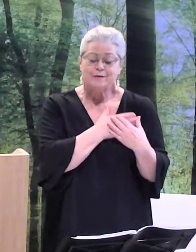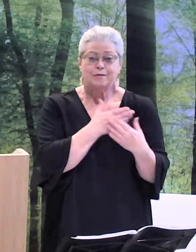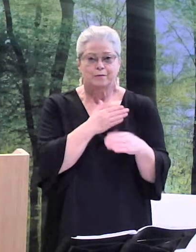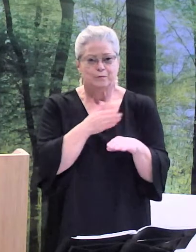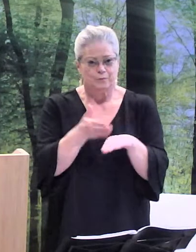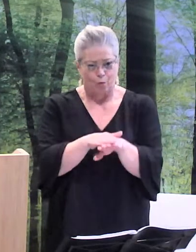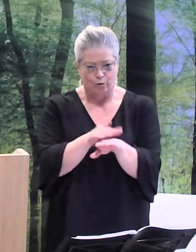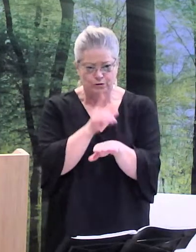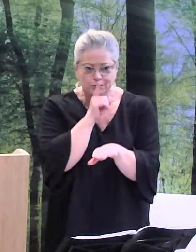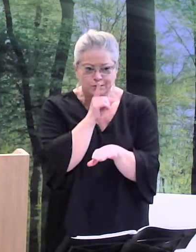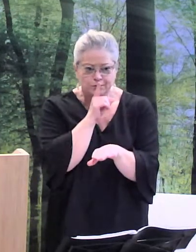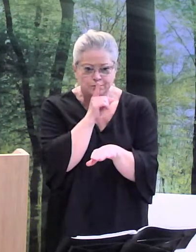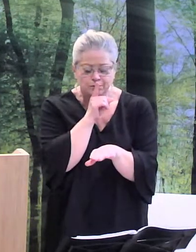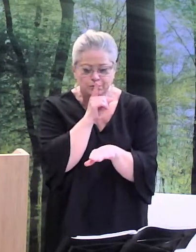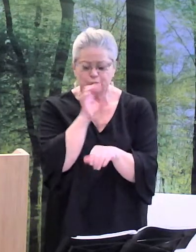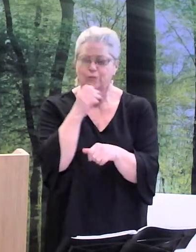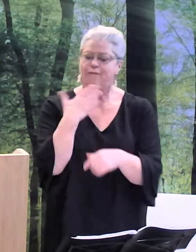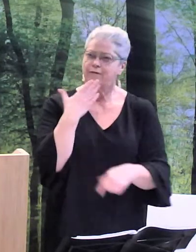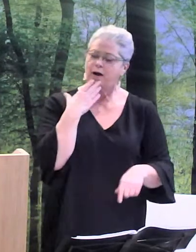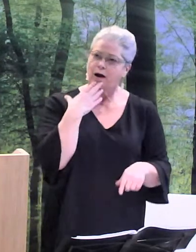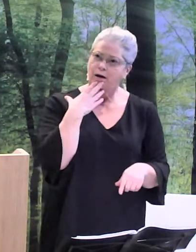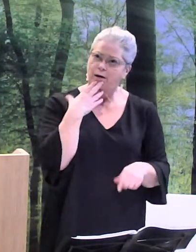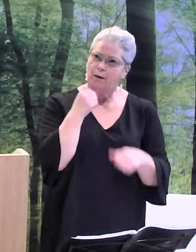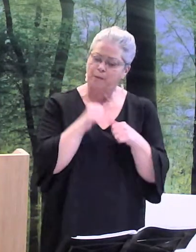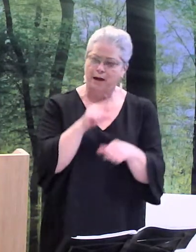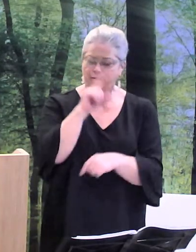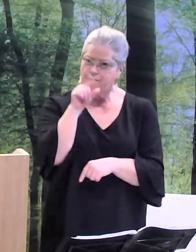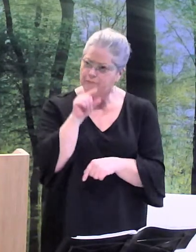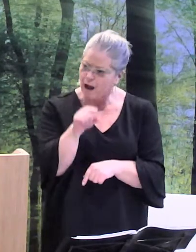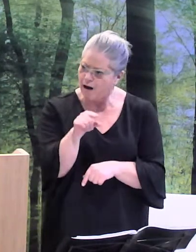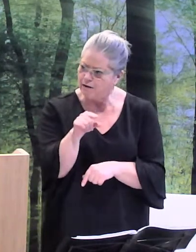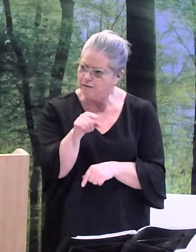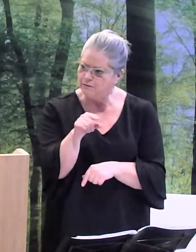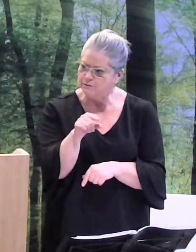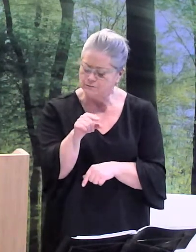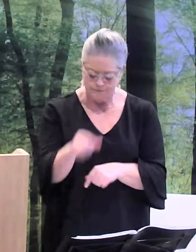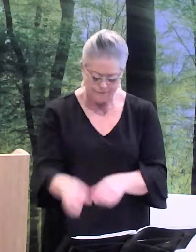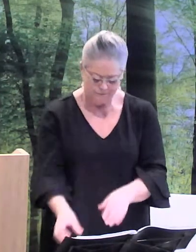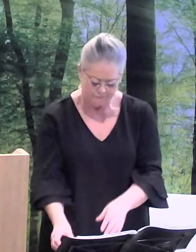Doodstil is het en zoveel vragen blijven vraag.